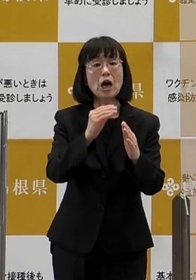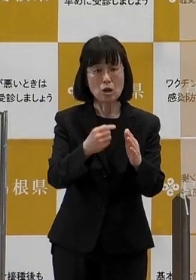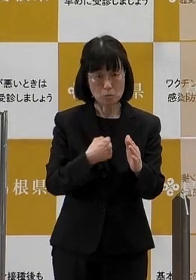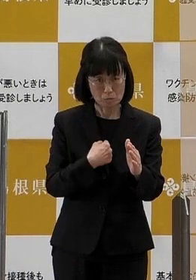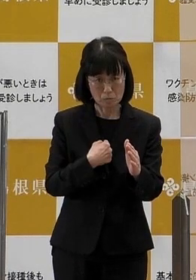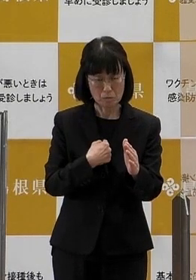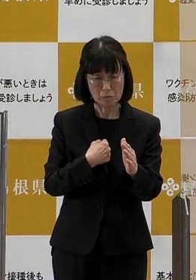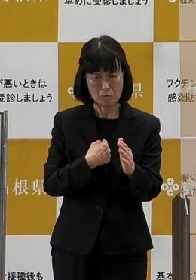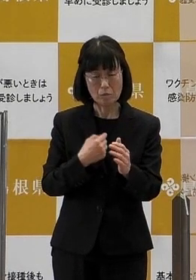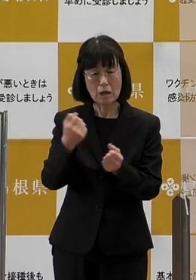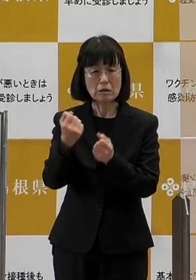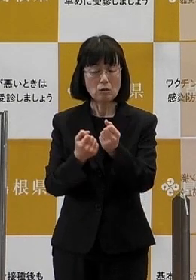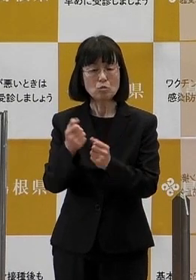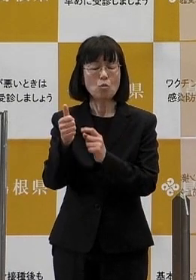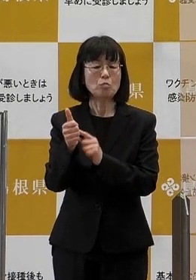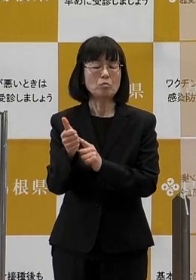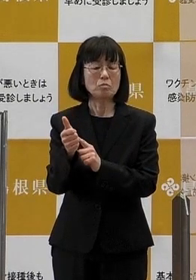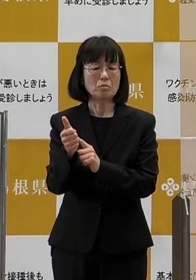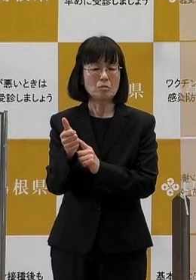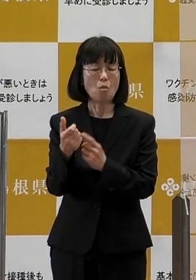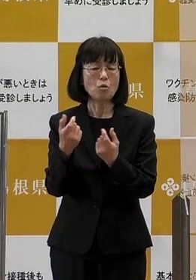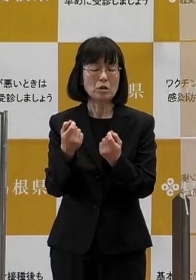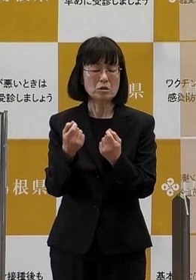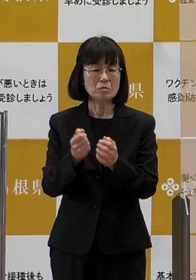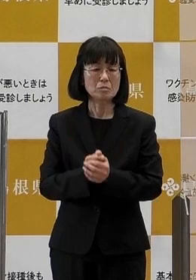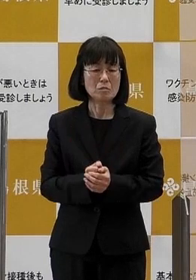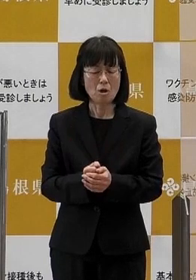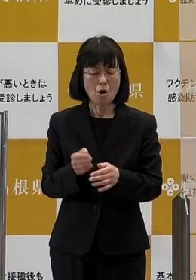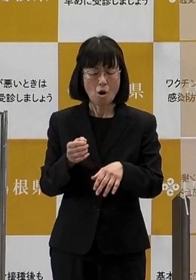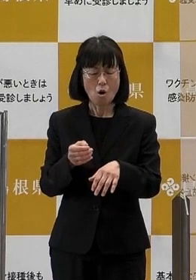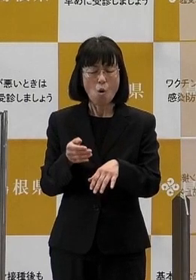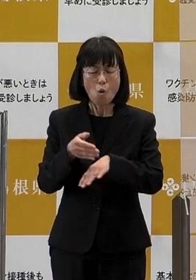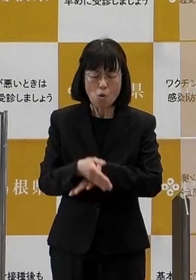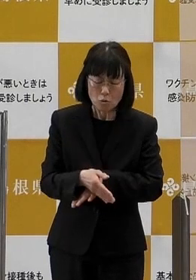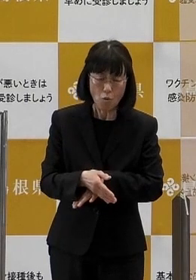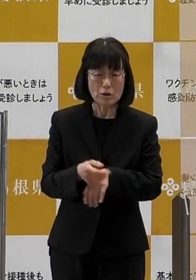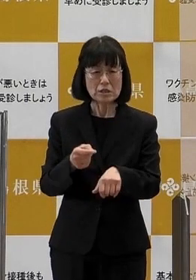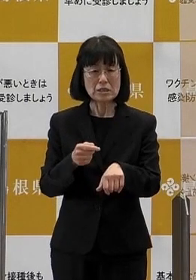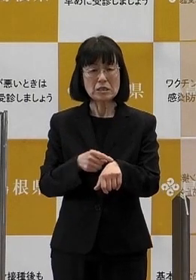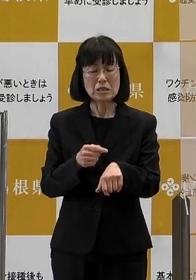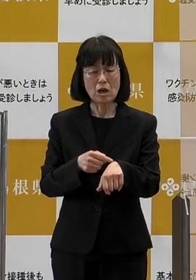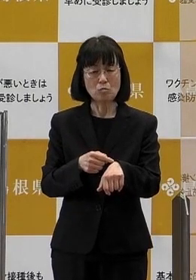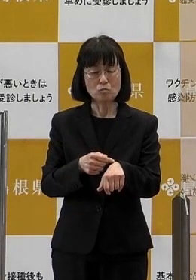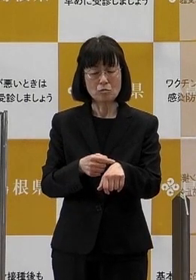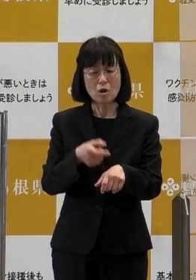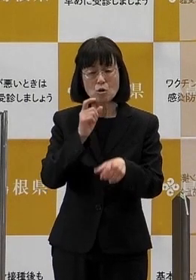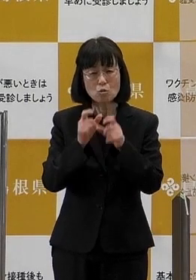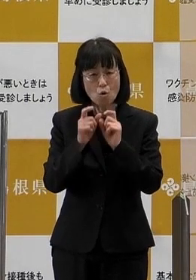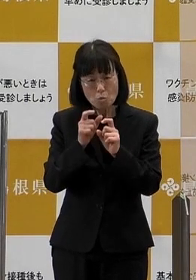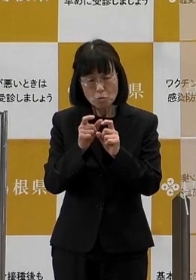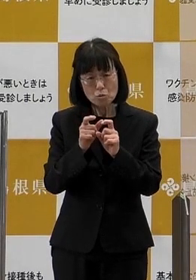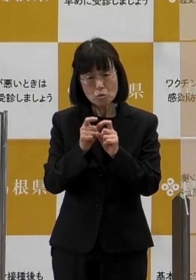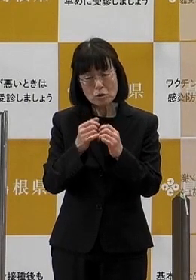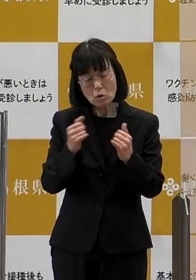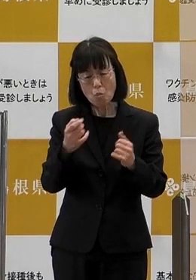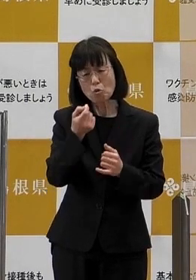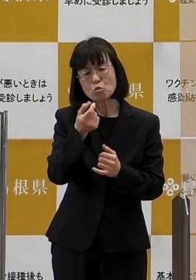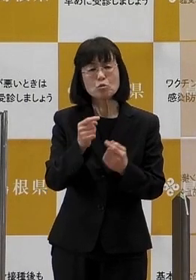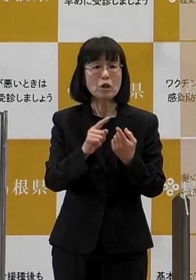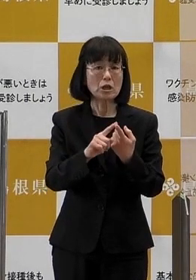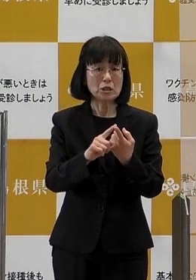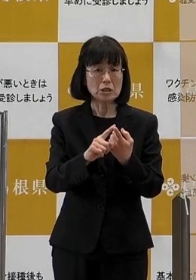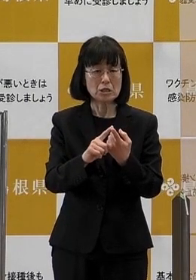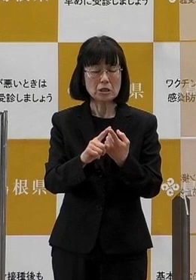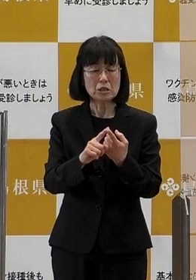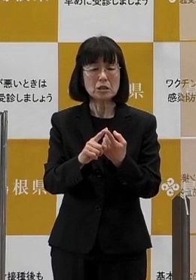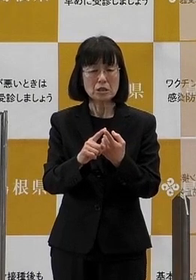タクシーの運転手さんだって同じですよね。遅い時間まで飲んでくれる方少ないし、台数も少ないし、